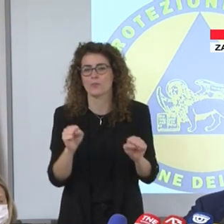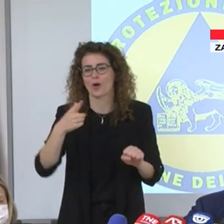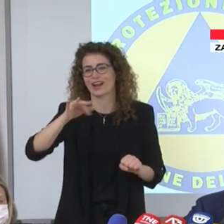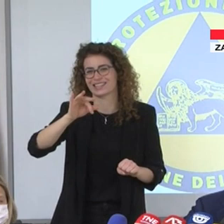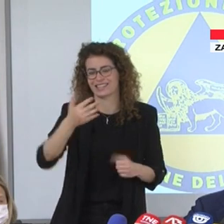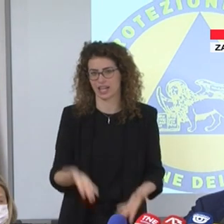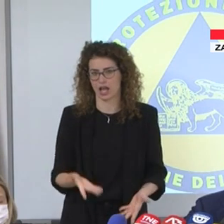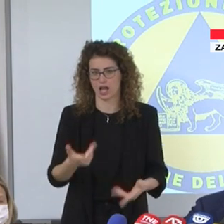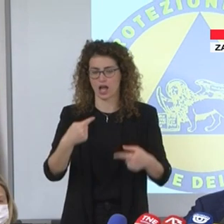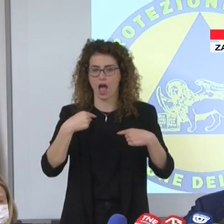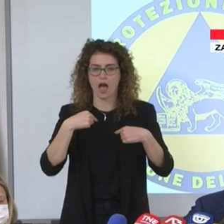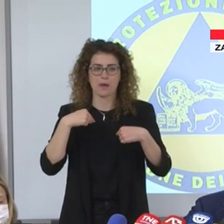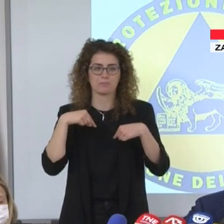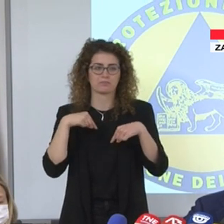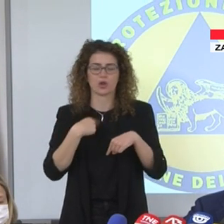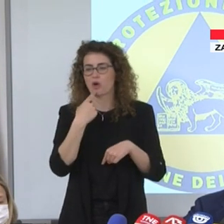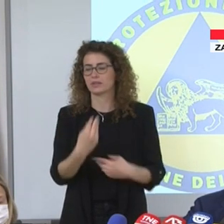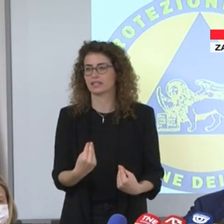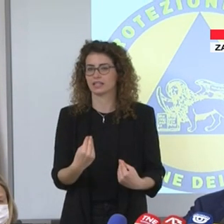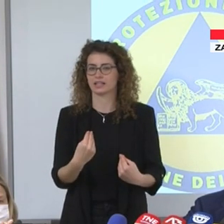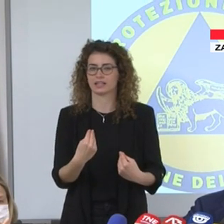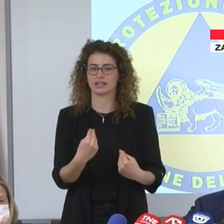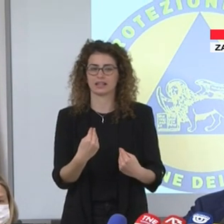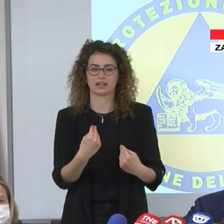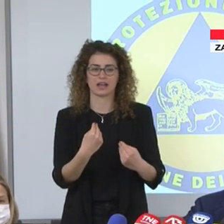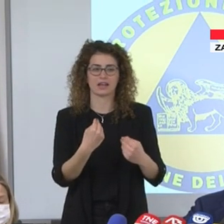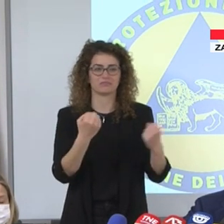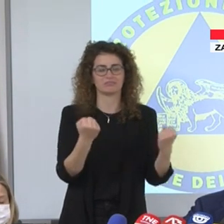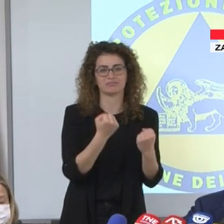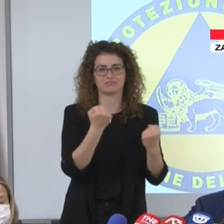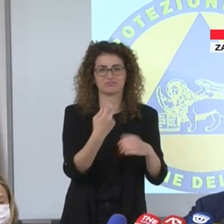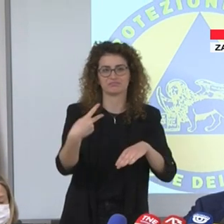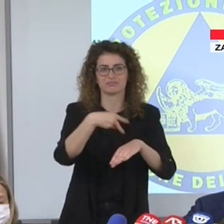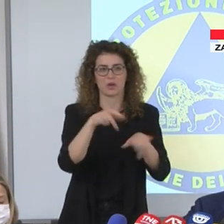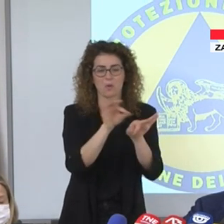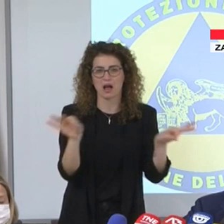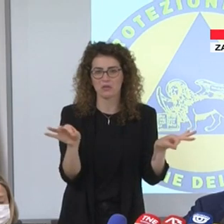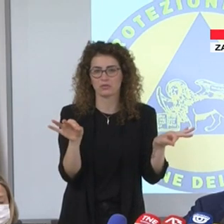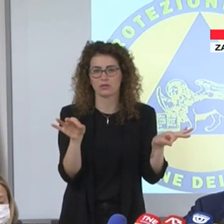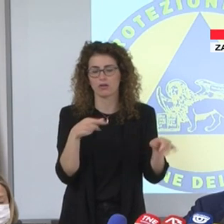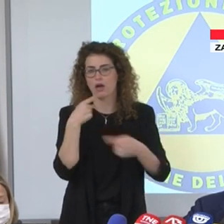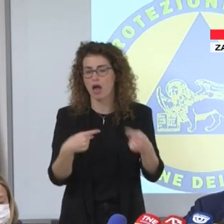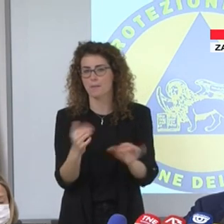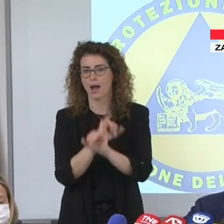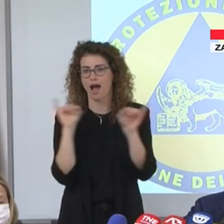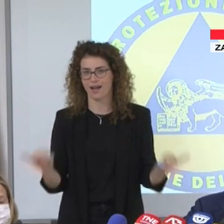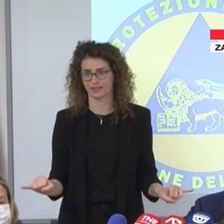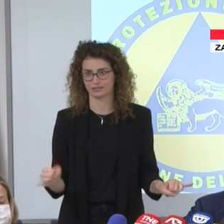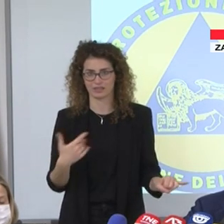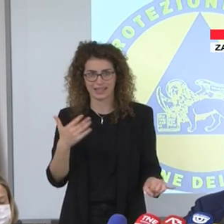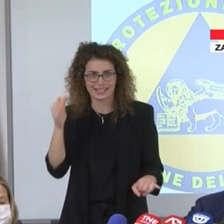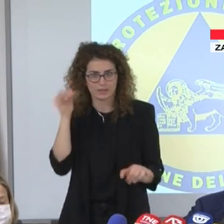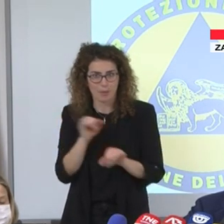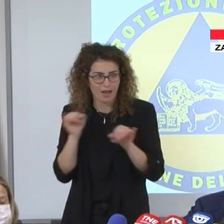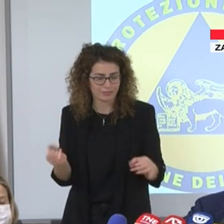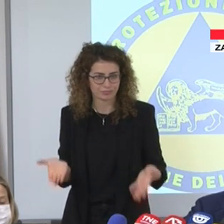mai lamentato di nessuna, come si può dire, performance di qualcuno. Mi avete mai sentito lamentarvi? Ma secondo voi al